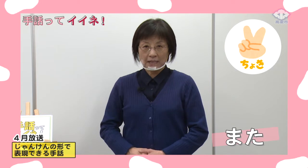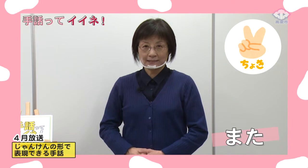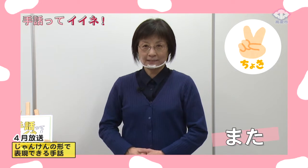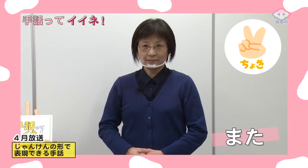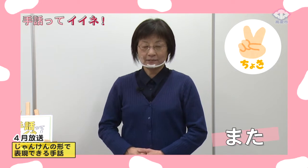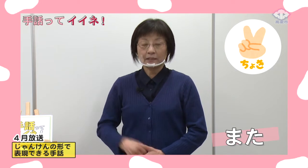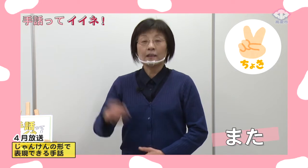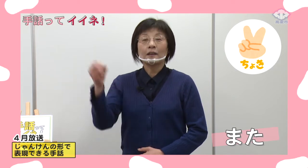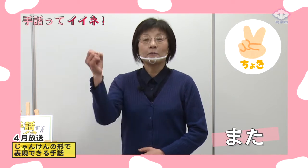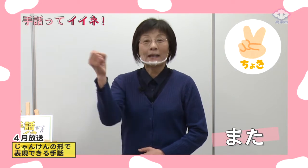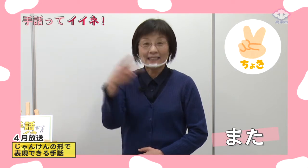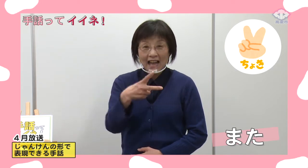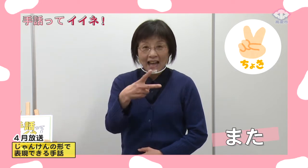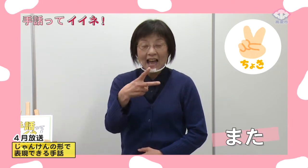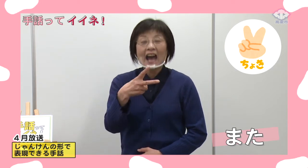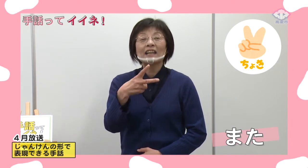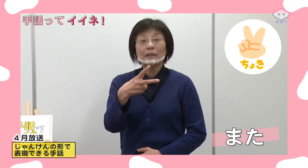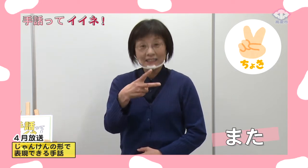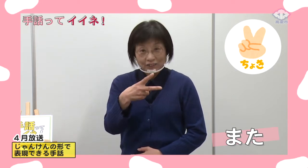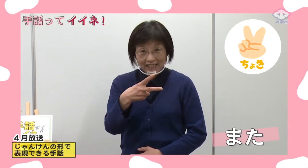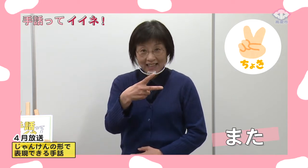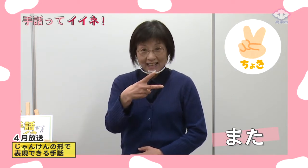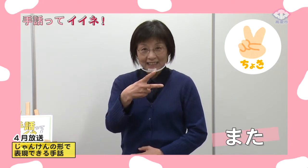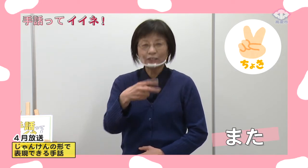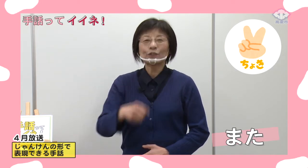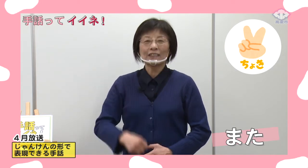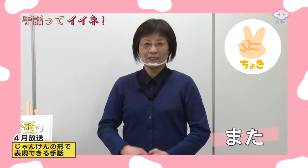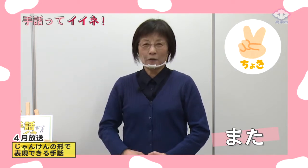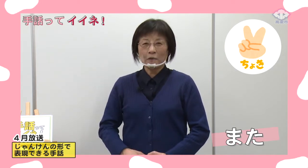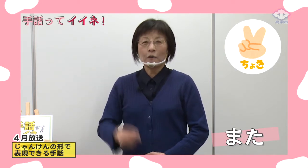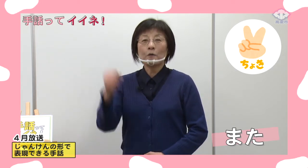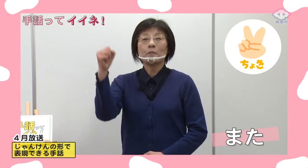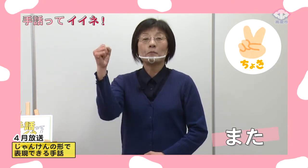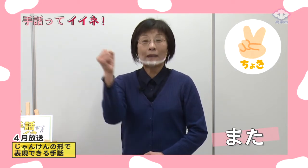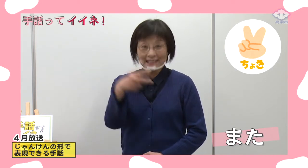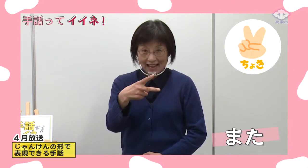。また会いましょうねの時のまた。